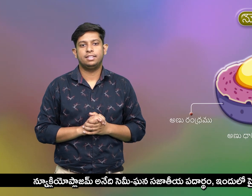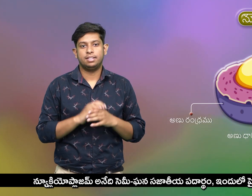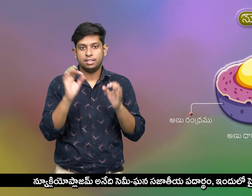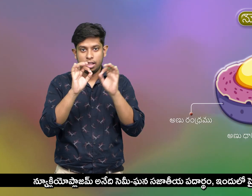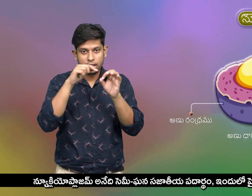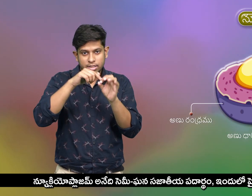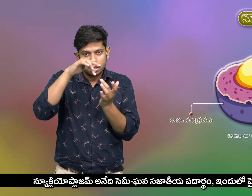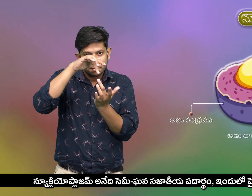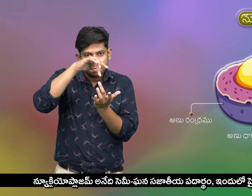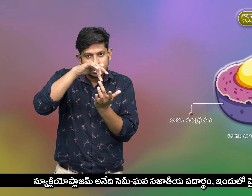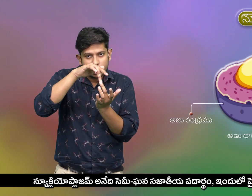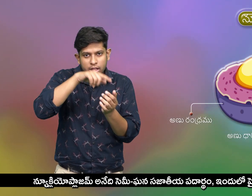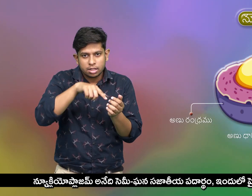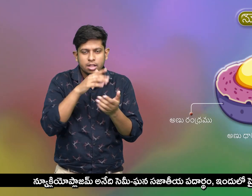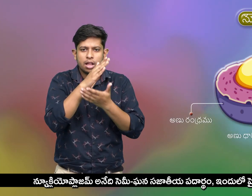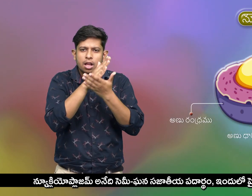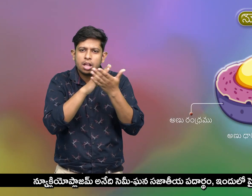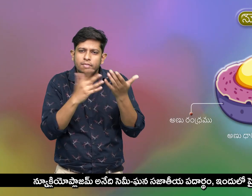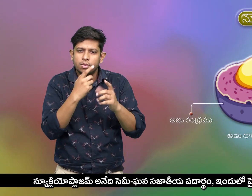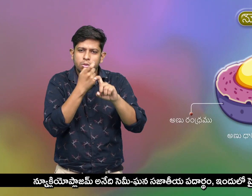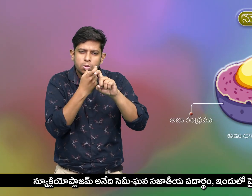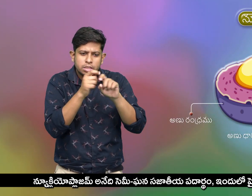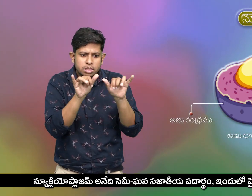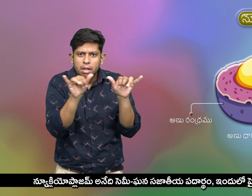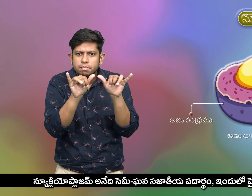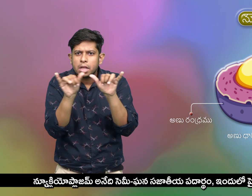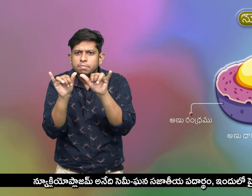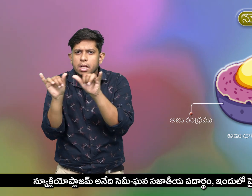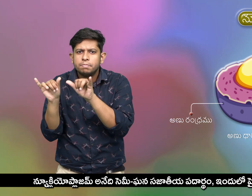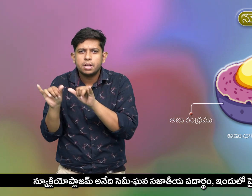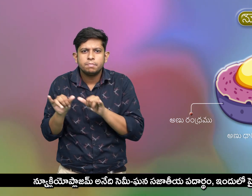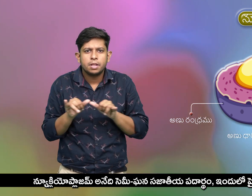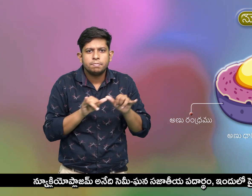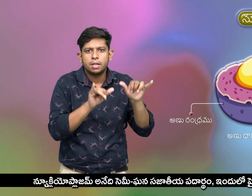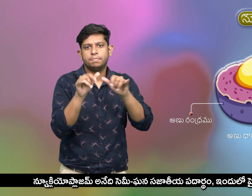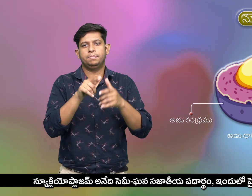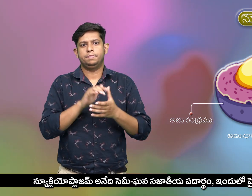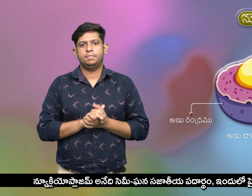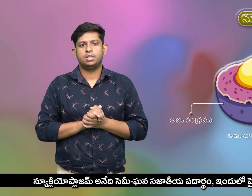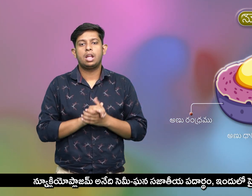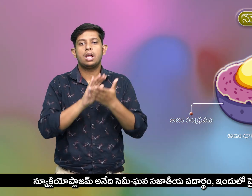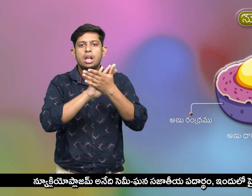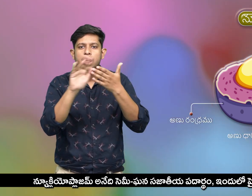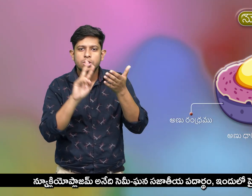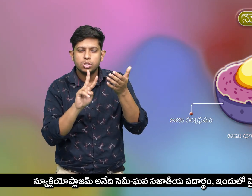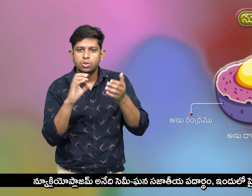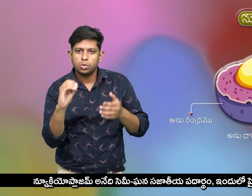న్యూక్లియోప్లాజం అనేది సెమీ ఘన సజాతీయ పదార్థం. ఇందులో హైడ్రోలైజింగ్ ఎంజైమ్లు,